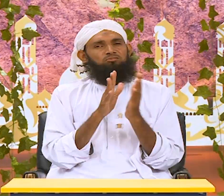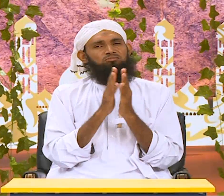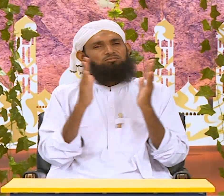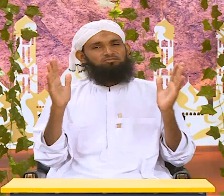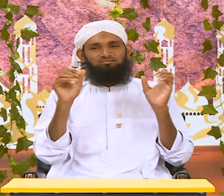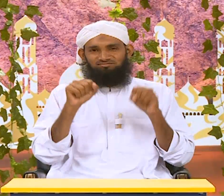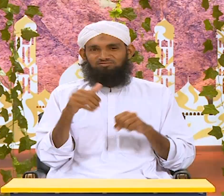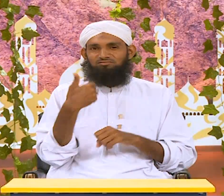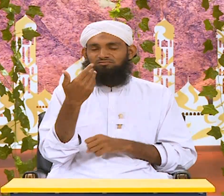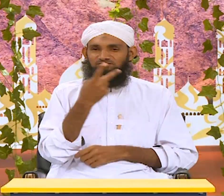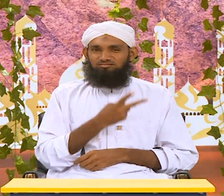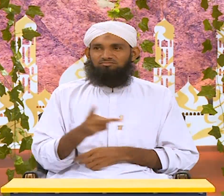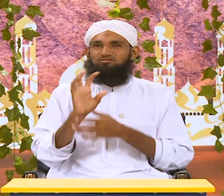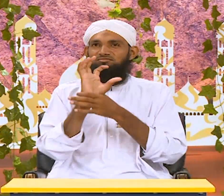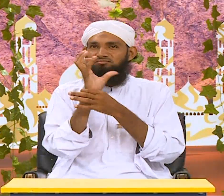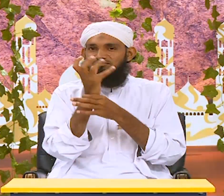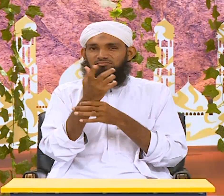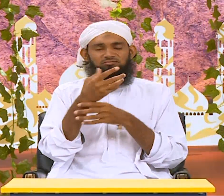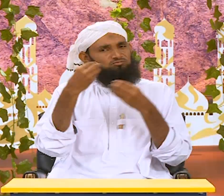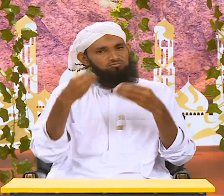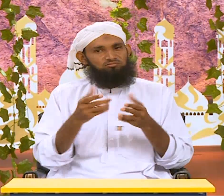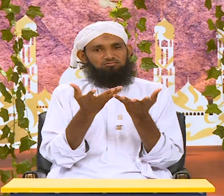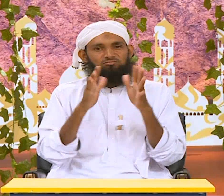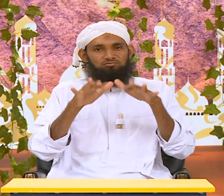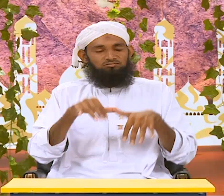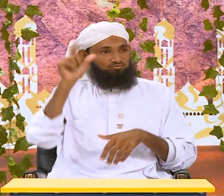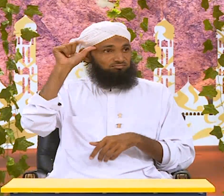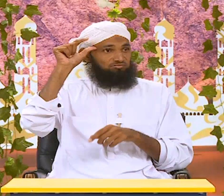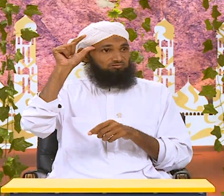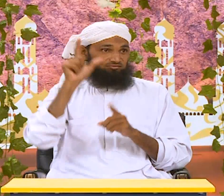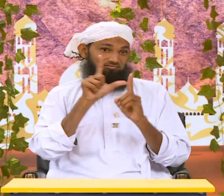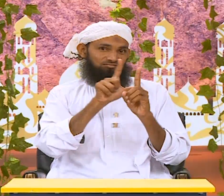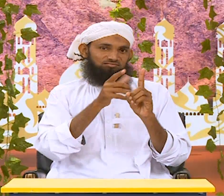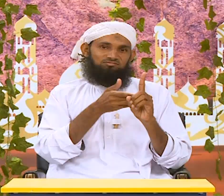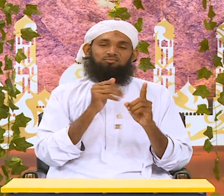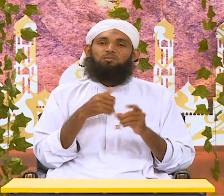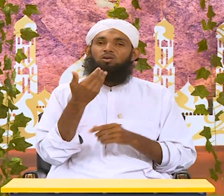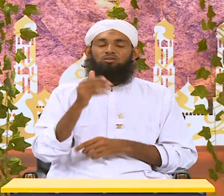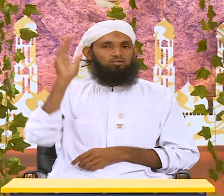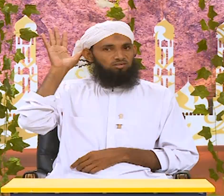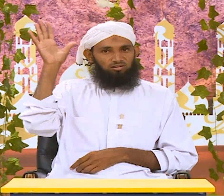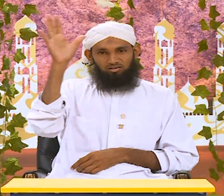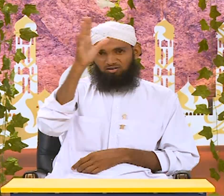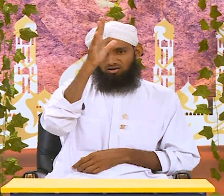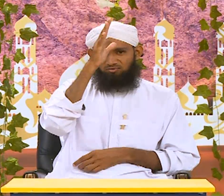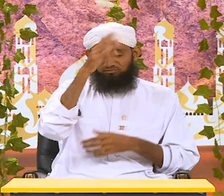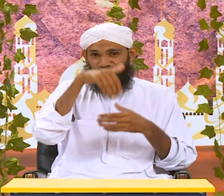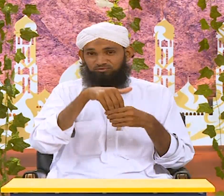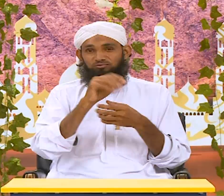اور ہمیشہ دنیا کی نسبت آخرت ہی کو پسند فرمایا کرتے تھے۔ کافروں کے لیے دنیا اور ہمارے لیے آخرت۔ مسلمانوں کے دوسرے